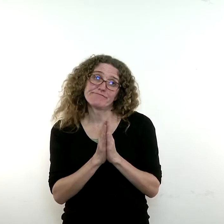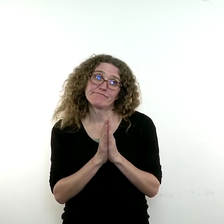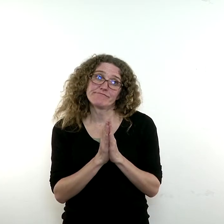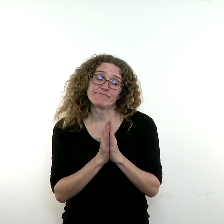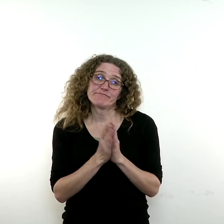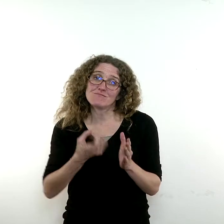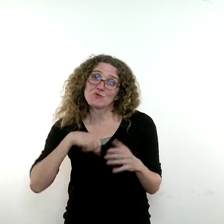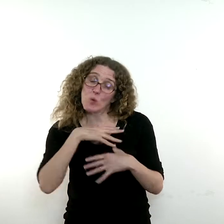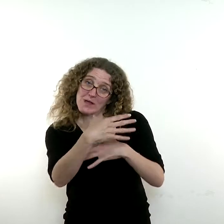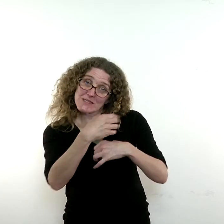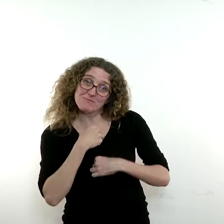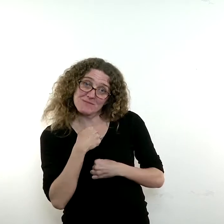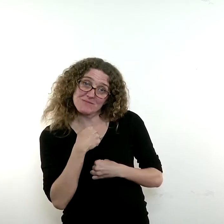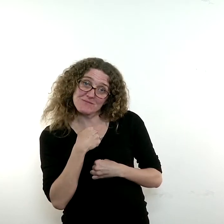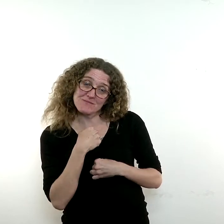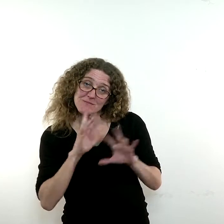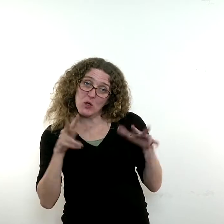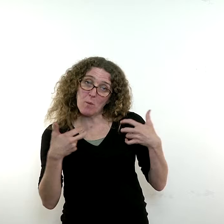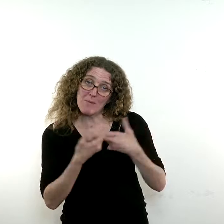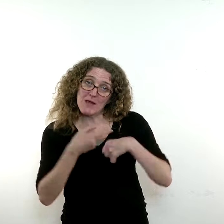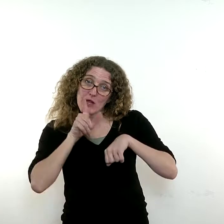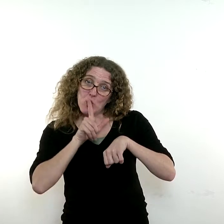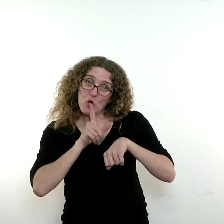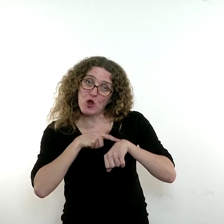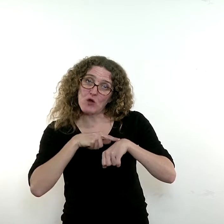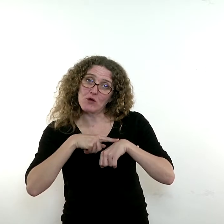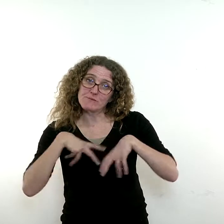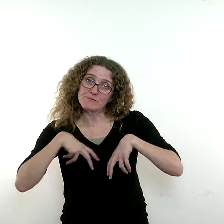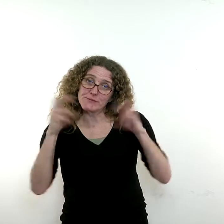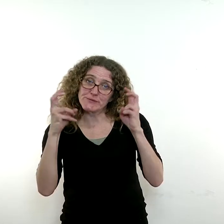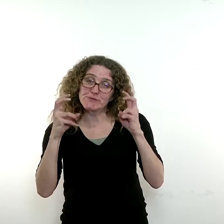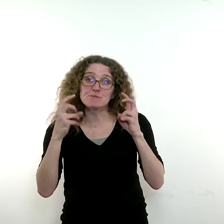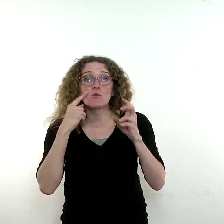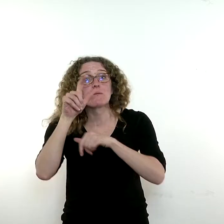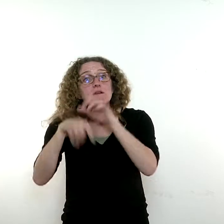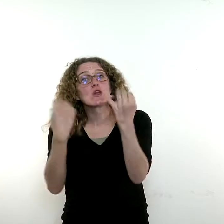On accepte d'augmenter la vacation des animateurs.